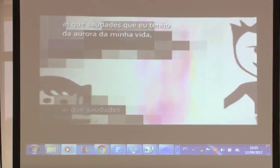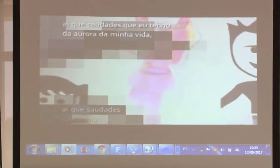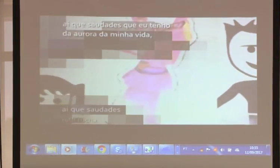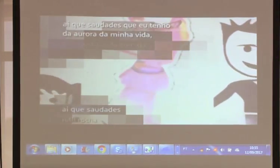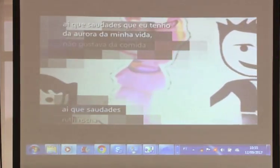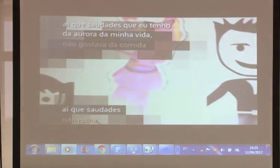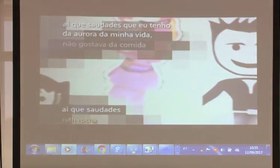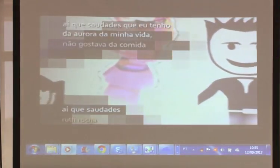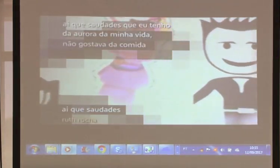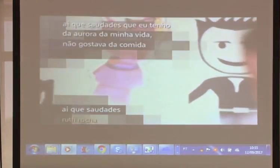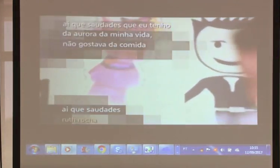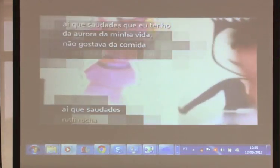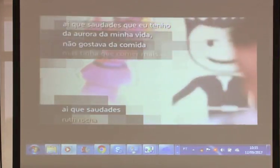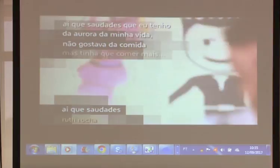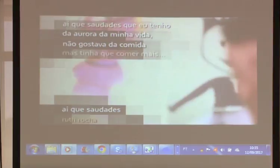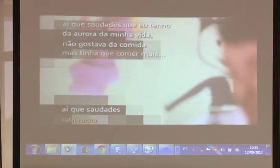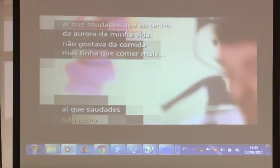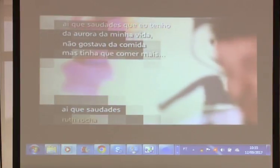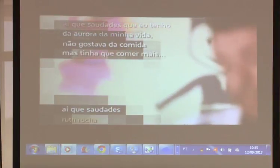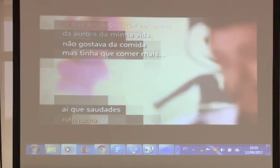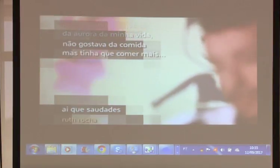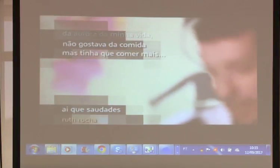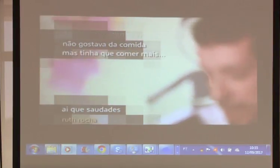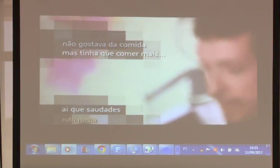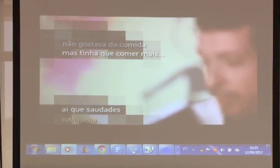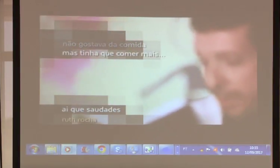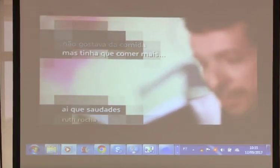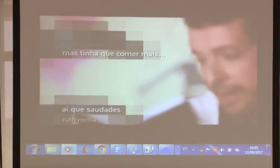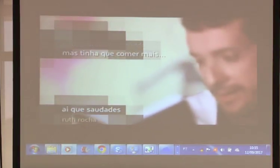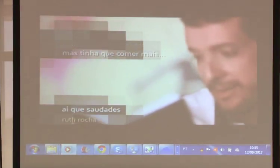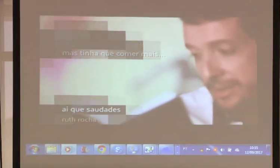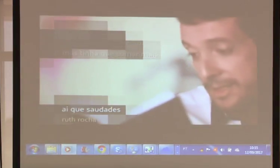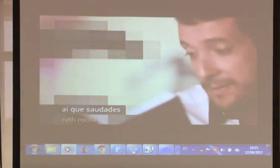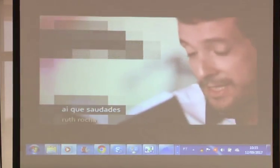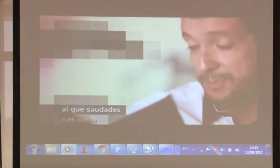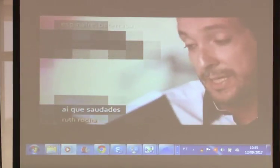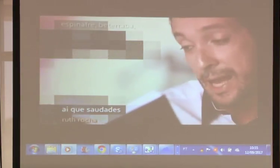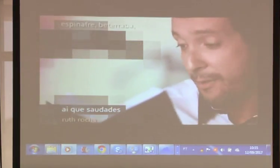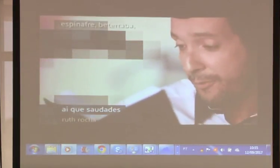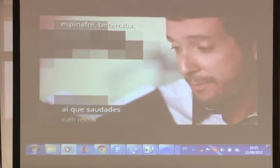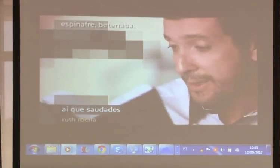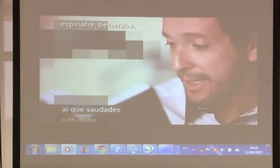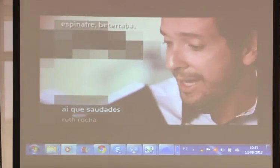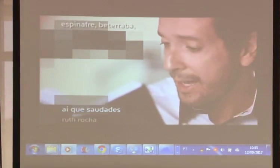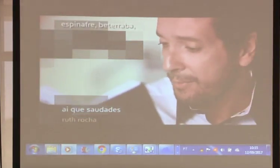vida. Não gostava da comida, mas tinha que comer mais. Espinafre,